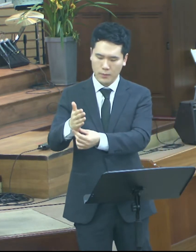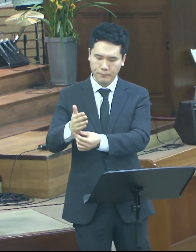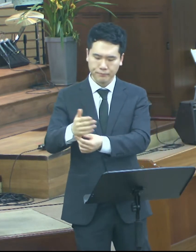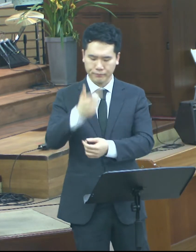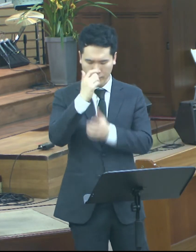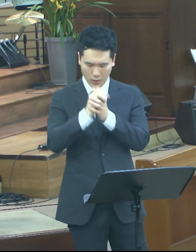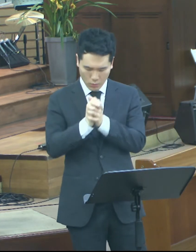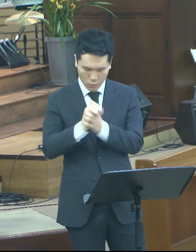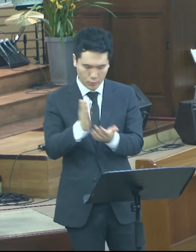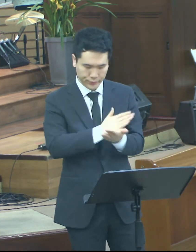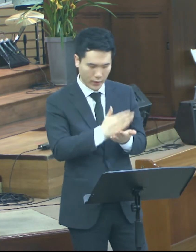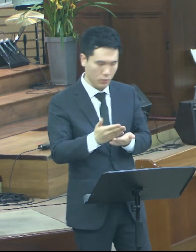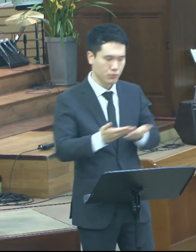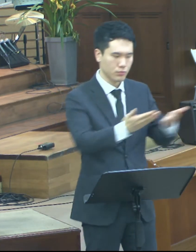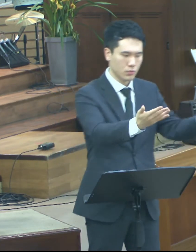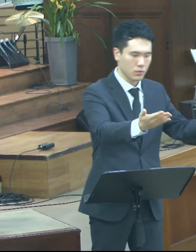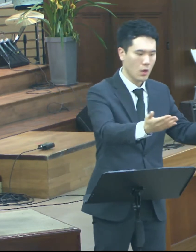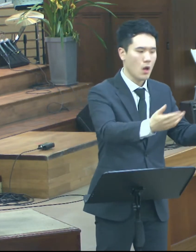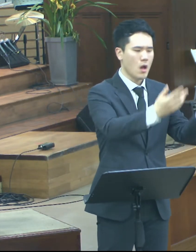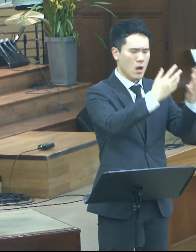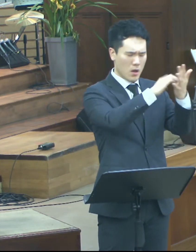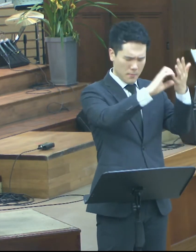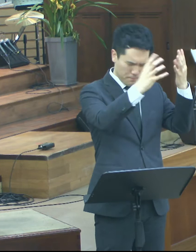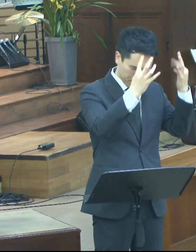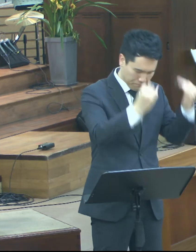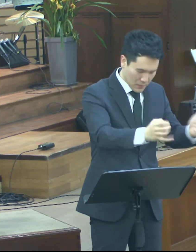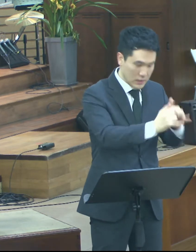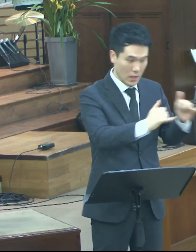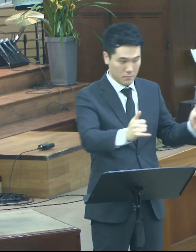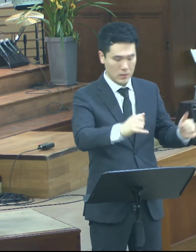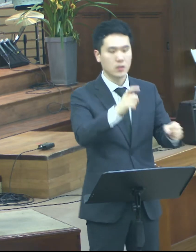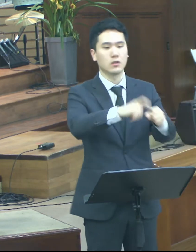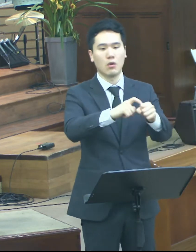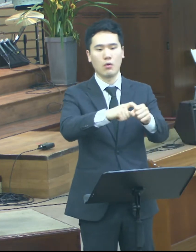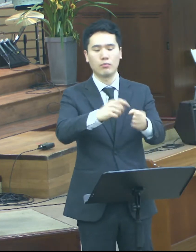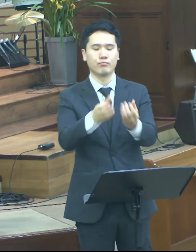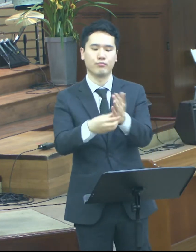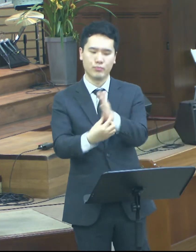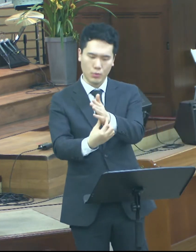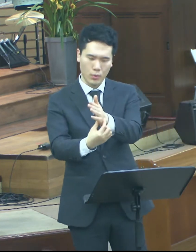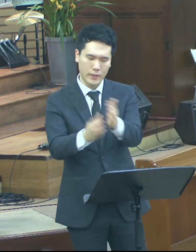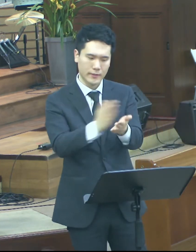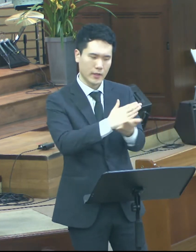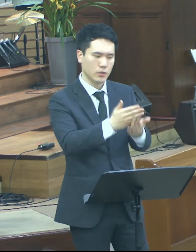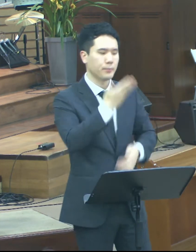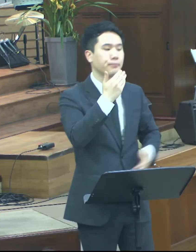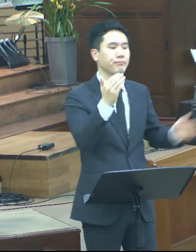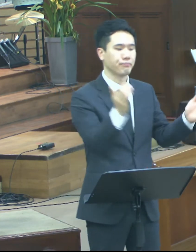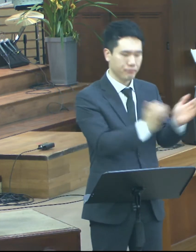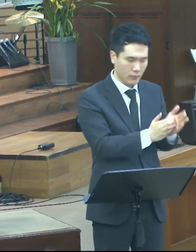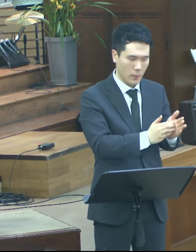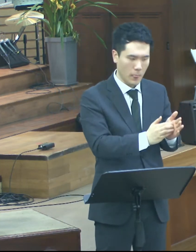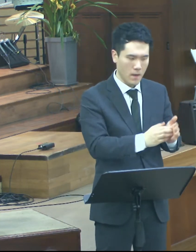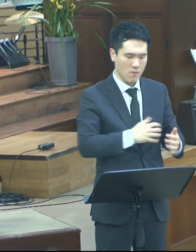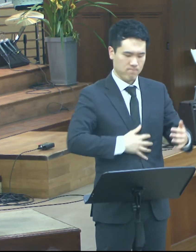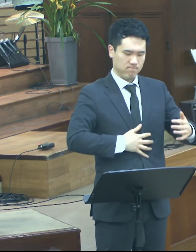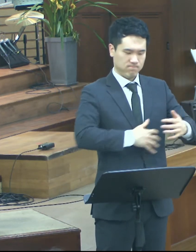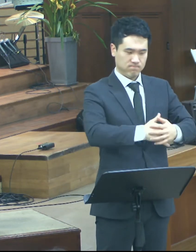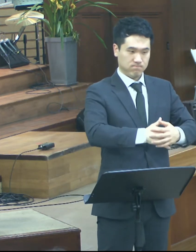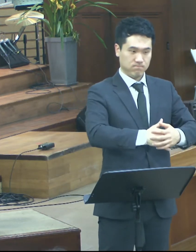많은 사람들이 떡과 물고기를 먹을 수 있었고, 다 배불리 먹고 4,000명이 먹고